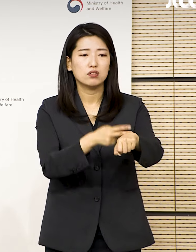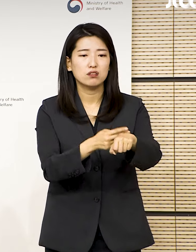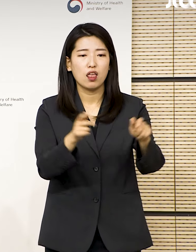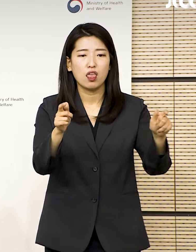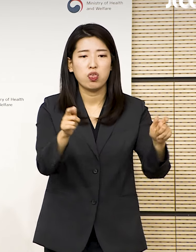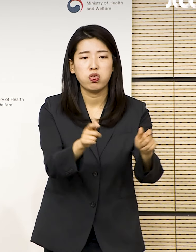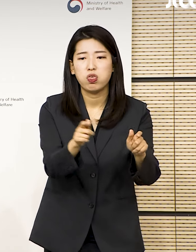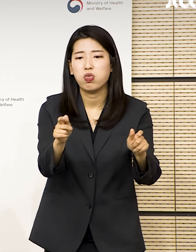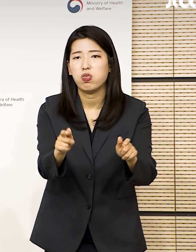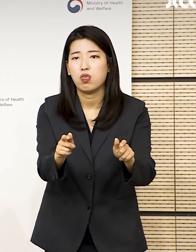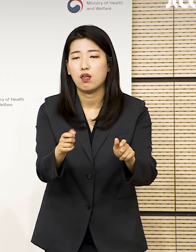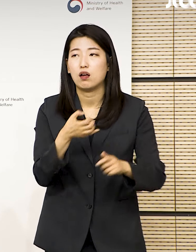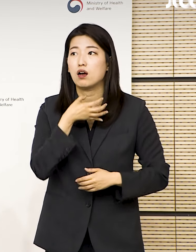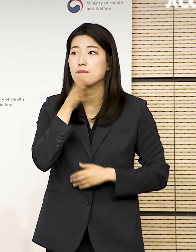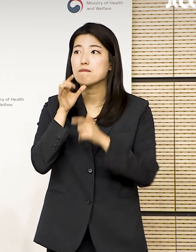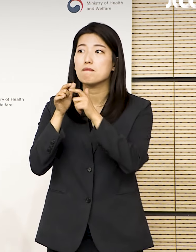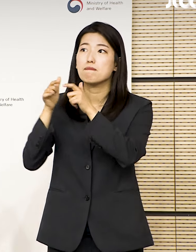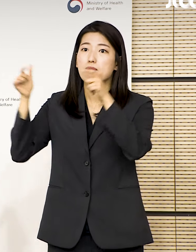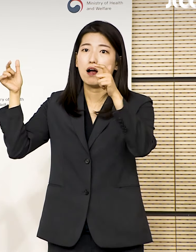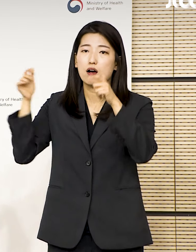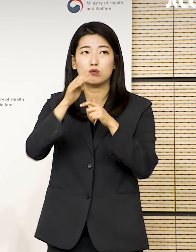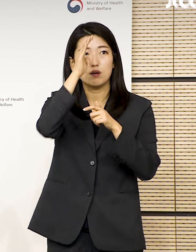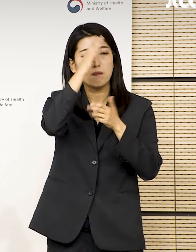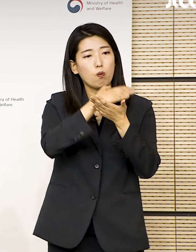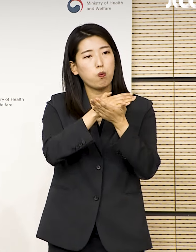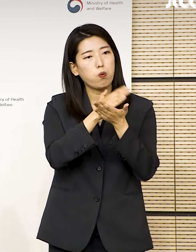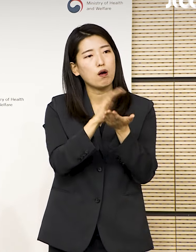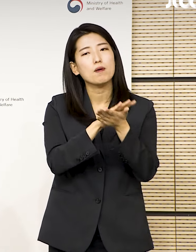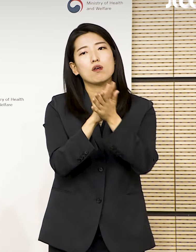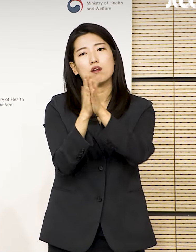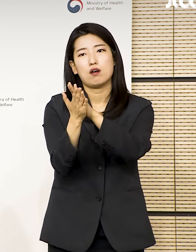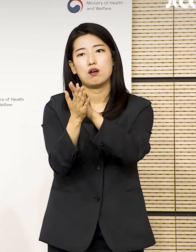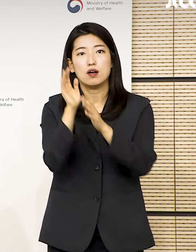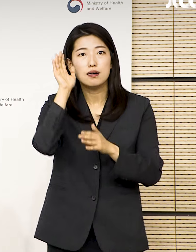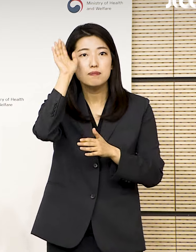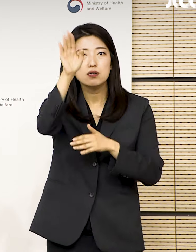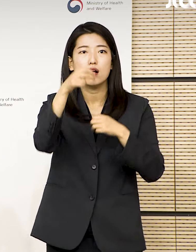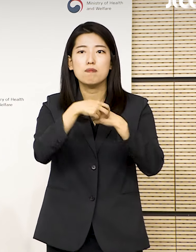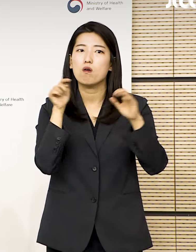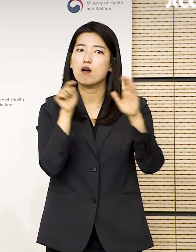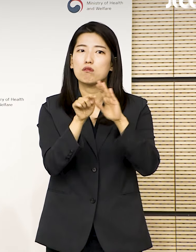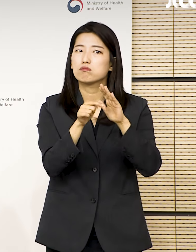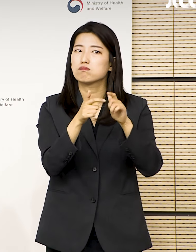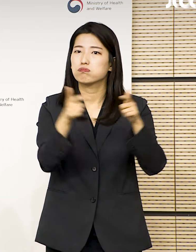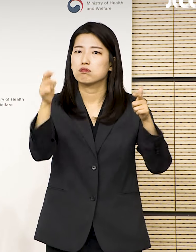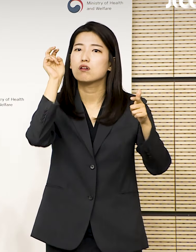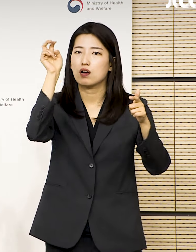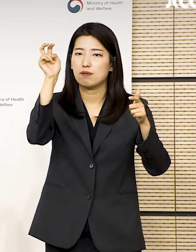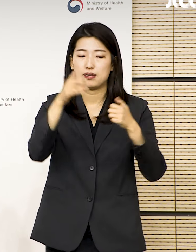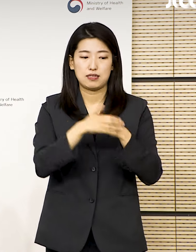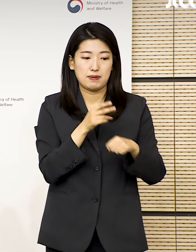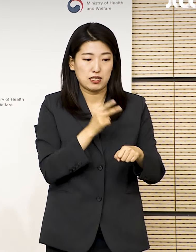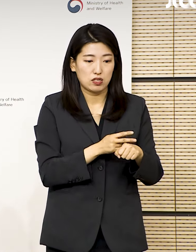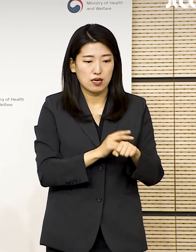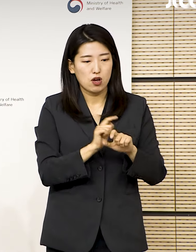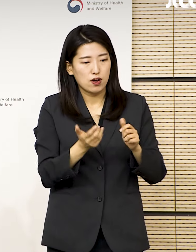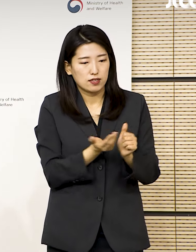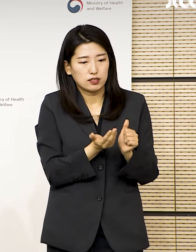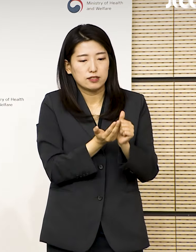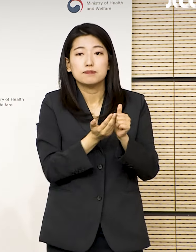초고령화 질병 구조의 변화 등 미래 수요 급증과 다변화에 적극적으로 대응해